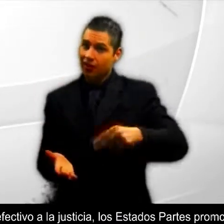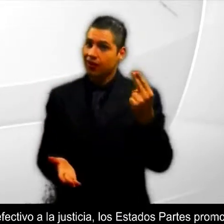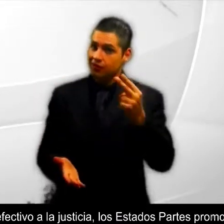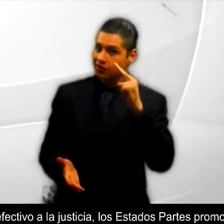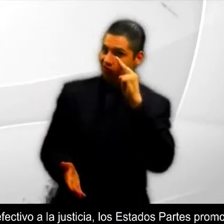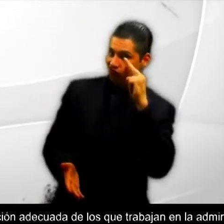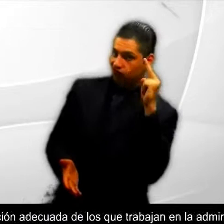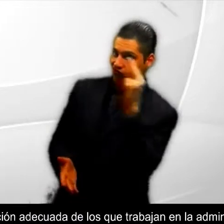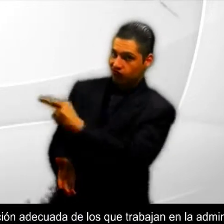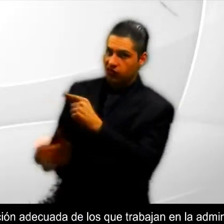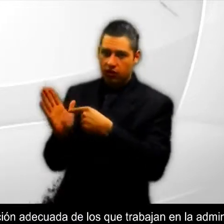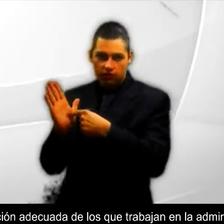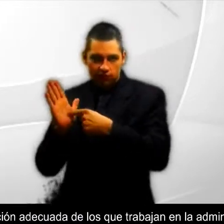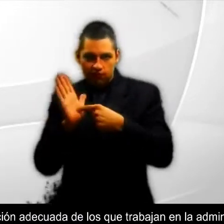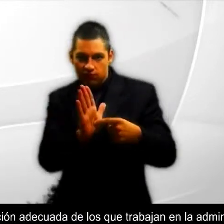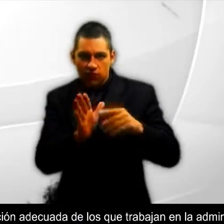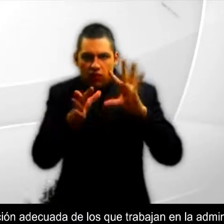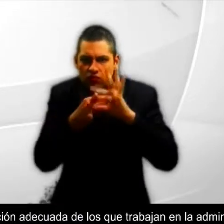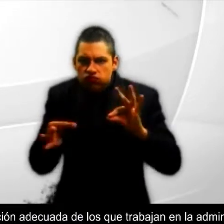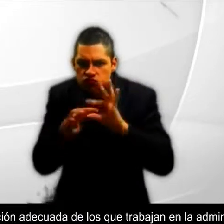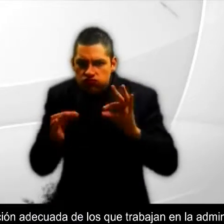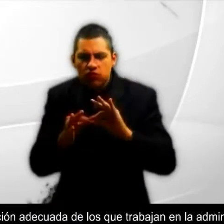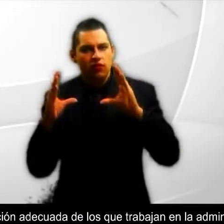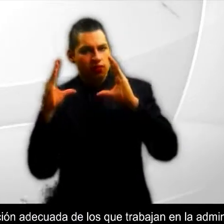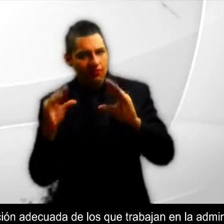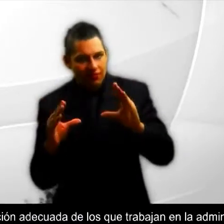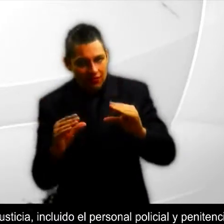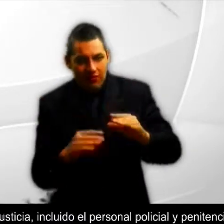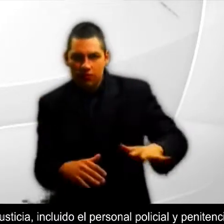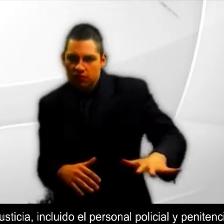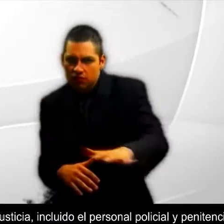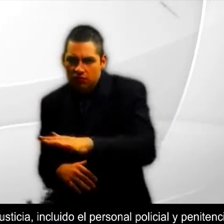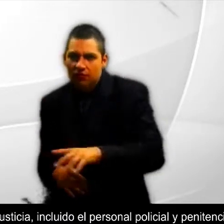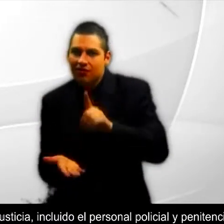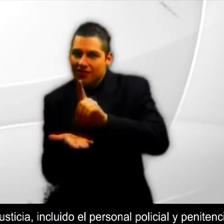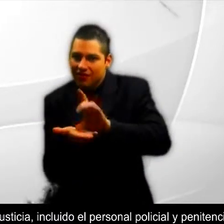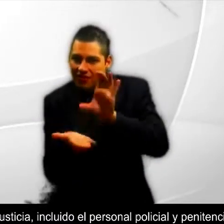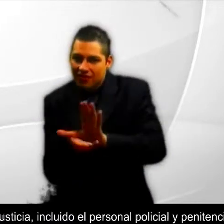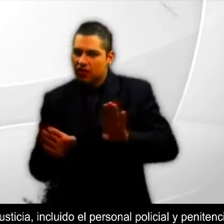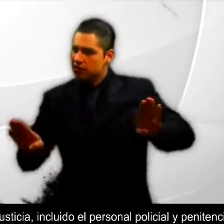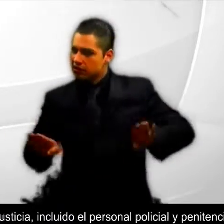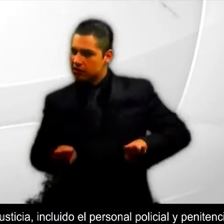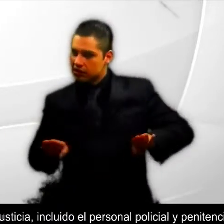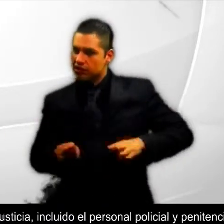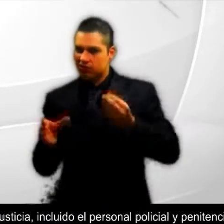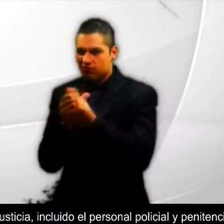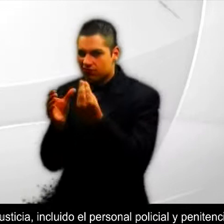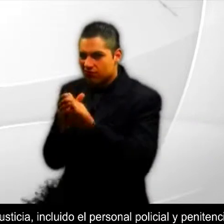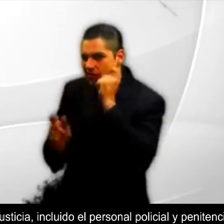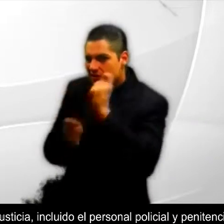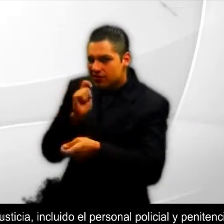la capacitación adecuada de los que trabajan en la administración de justicia, incluido el personal policial y penitenciario.